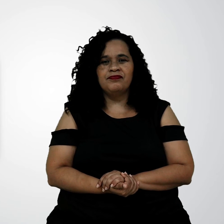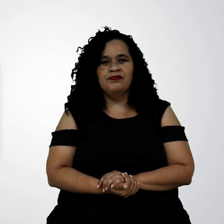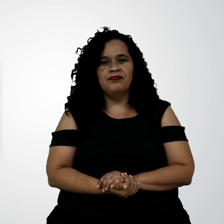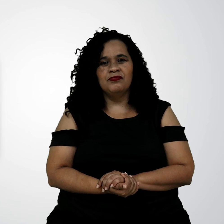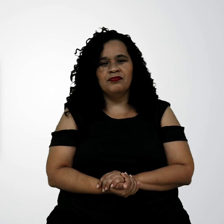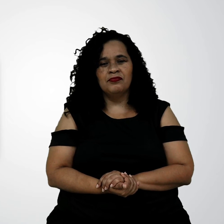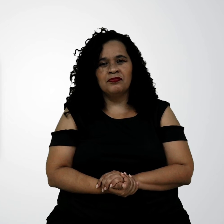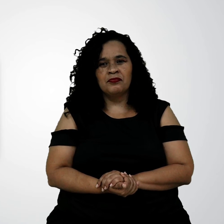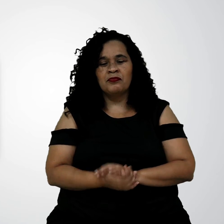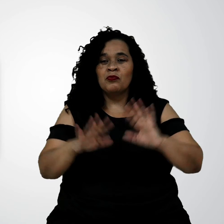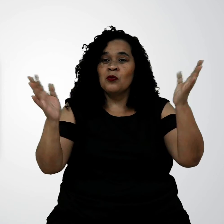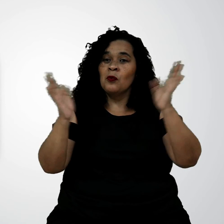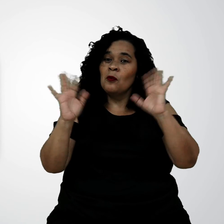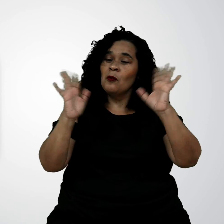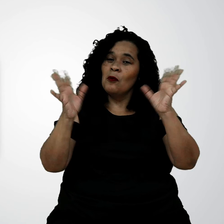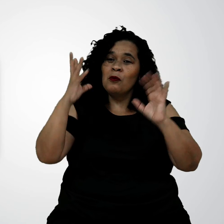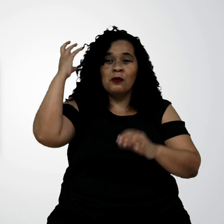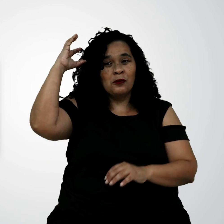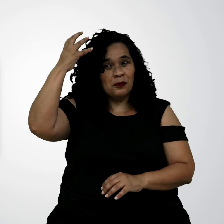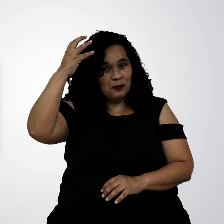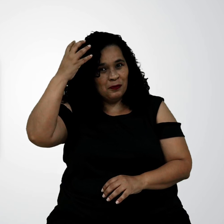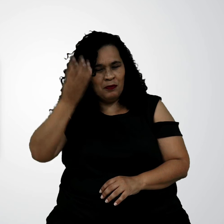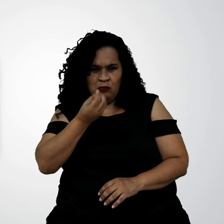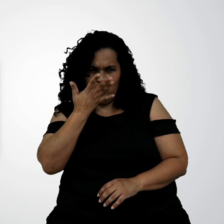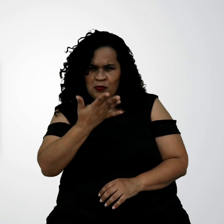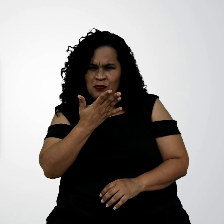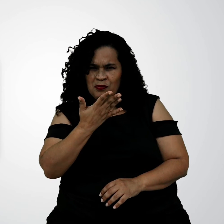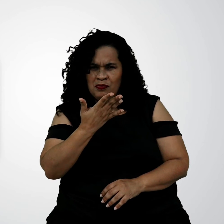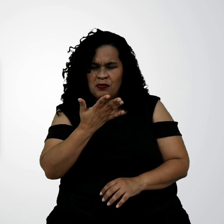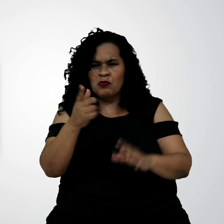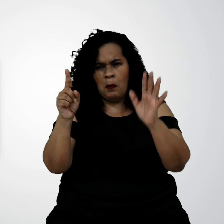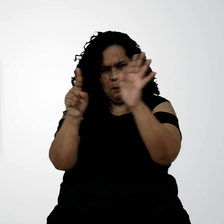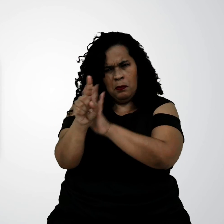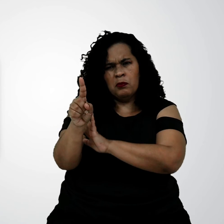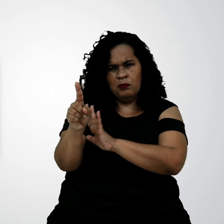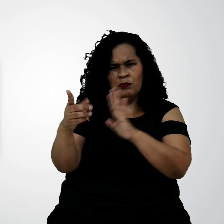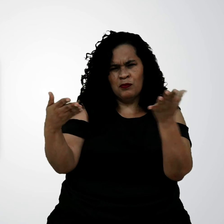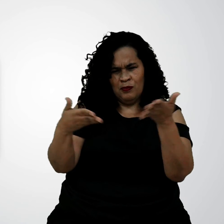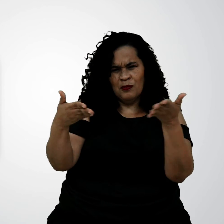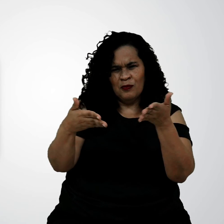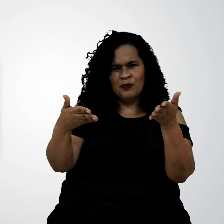Fala, Daniel, tudo bem? Deixa eu perguntar para ti.